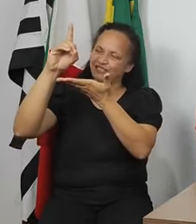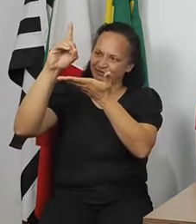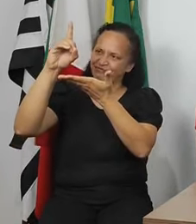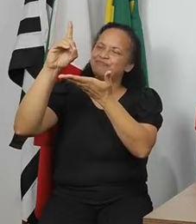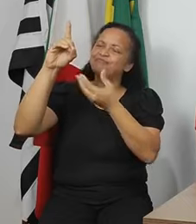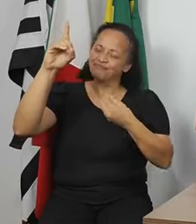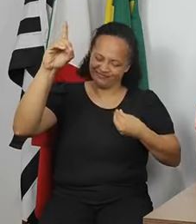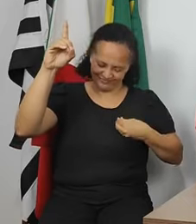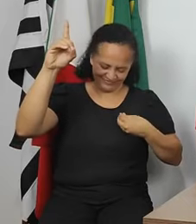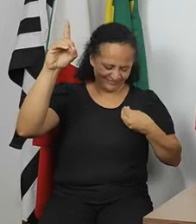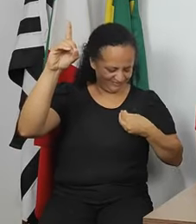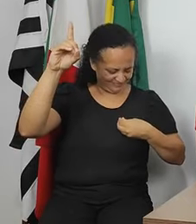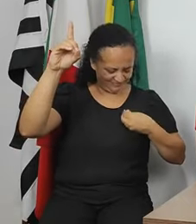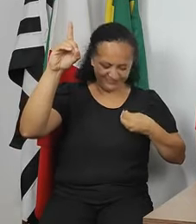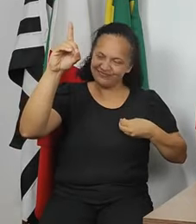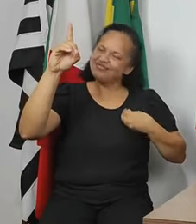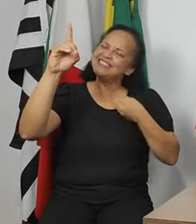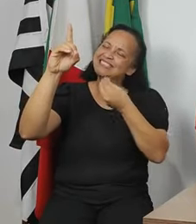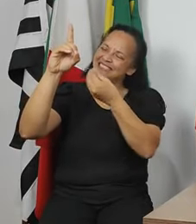totalmente teu.